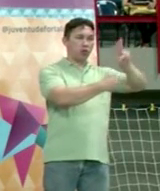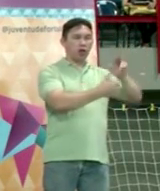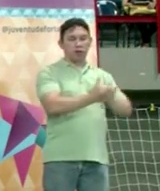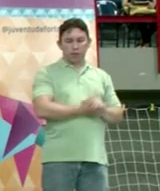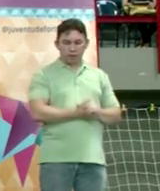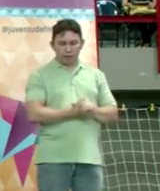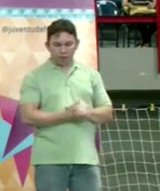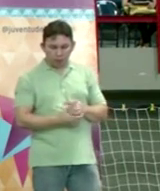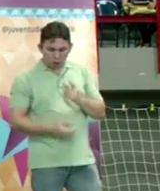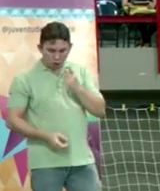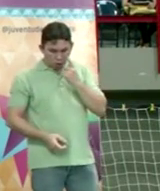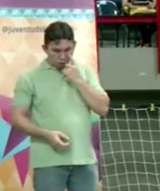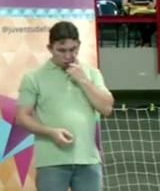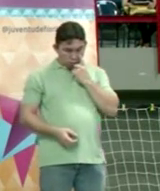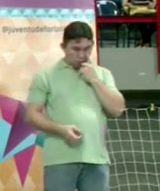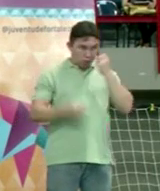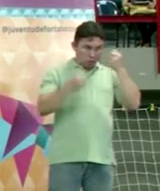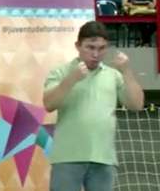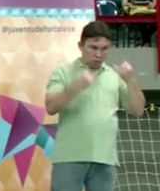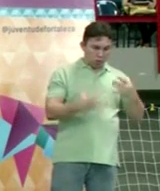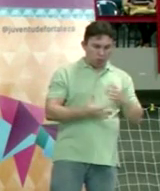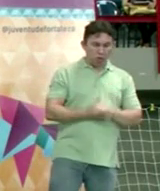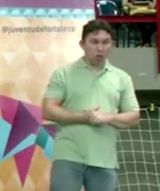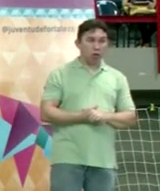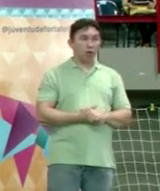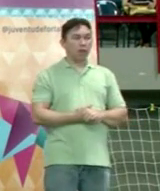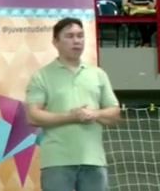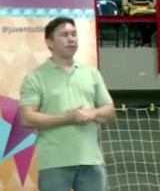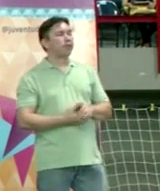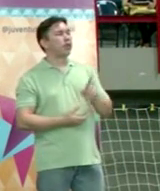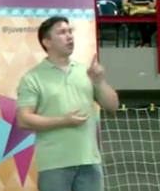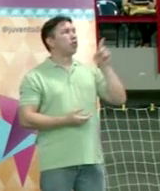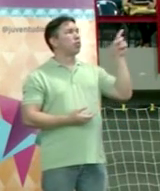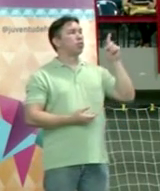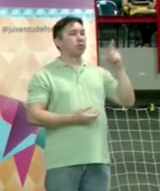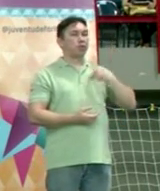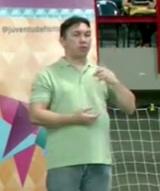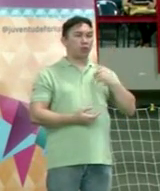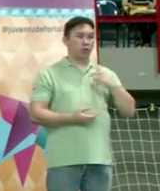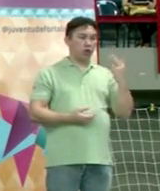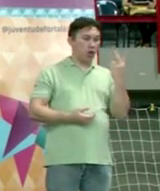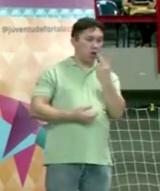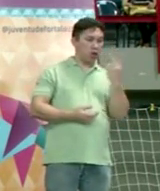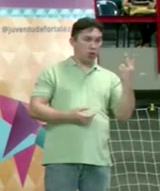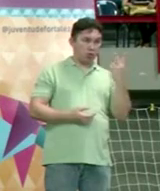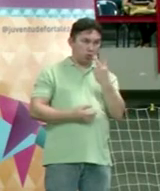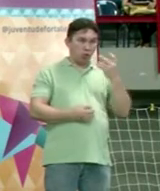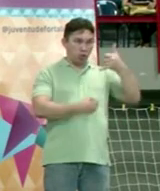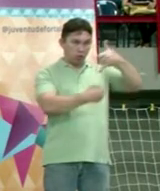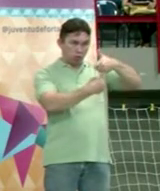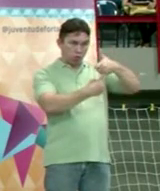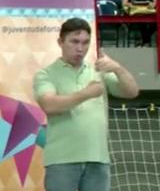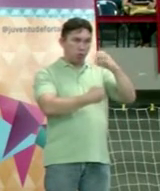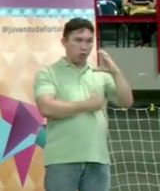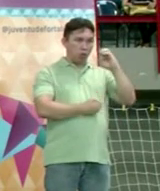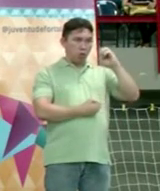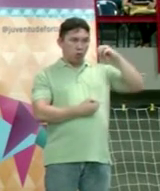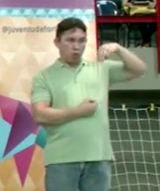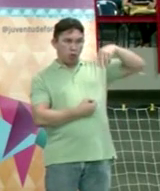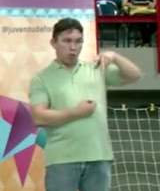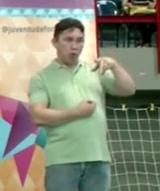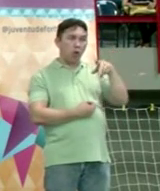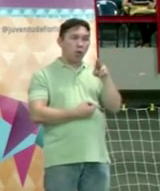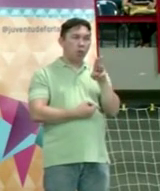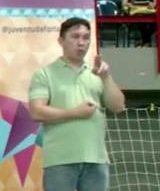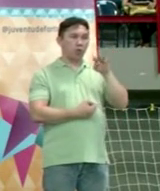Titi, então é o seguinte, ó, eu preciso ver entre os dois combustíveis quem é que vai